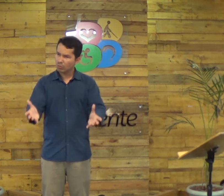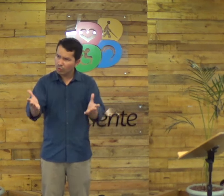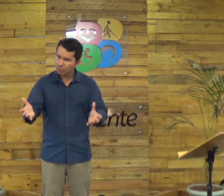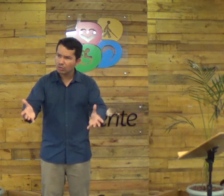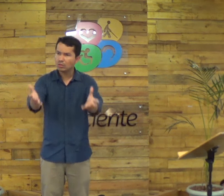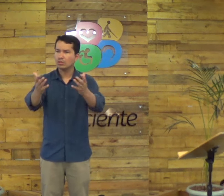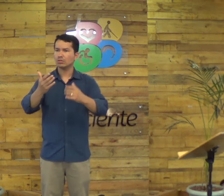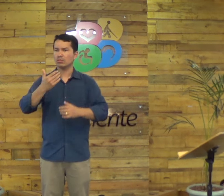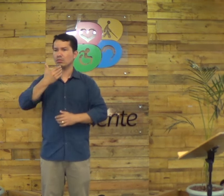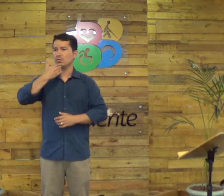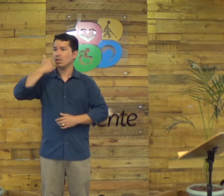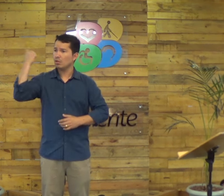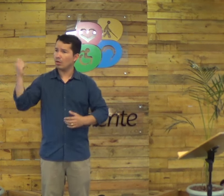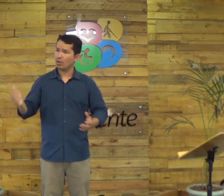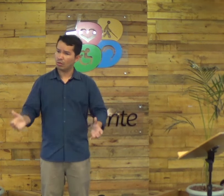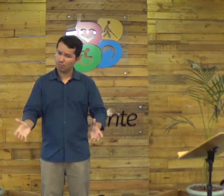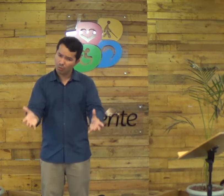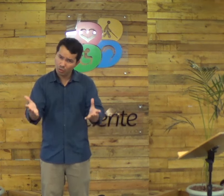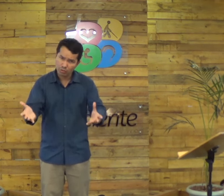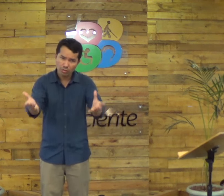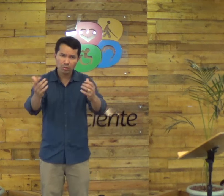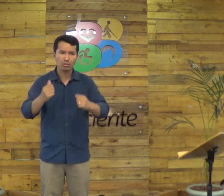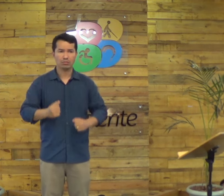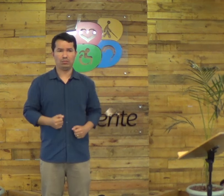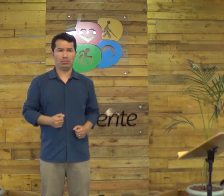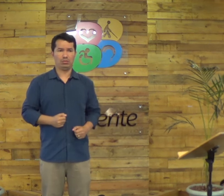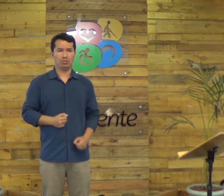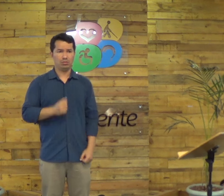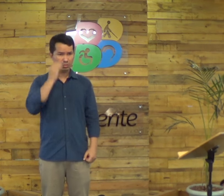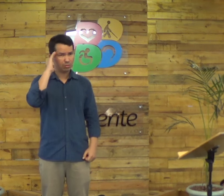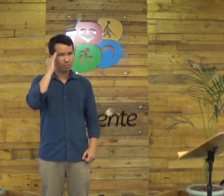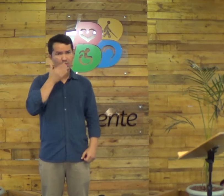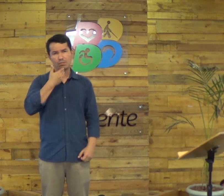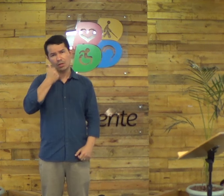Responde, motiva a pessoa, é tudo para melhor, sabe?